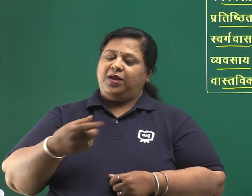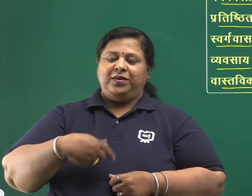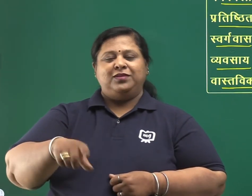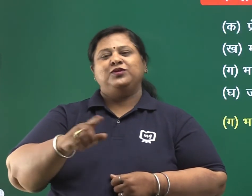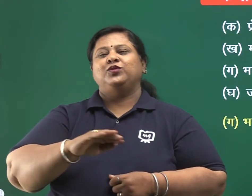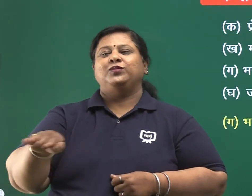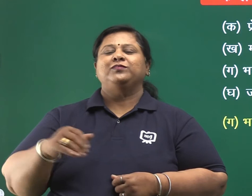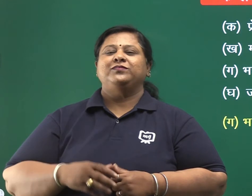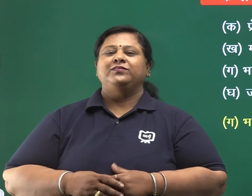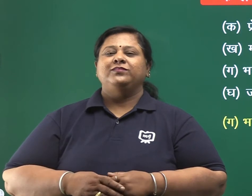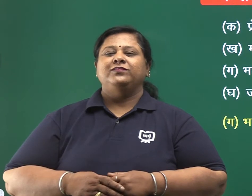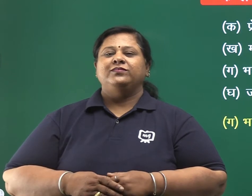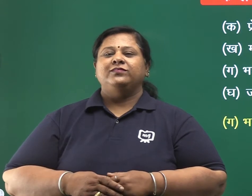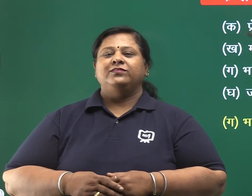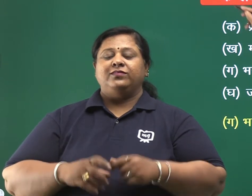हैं बच्चों।